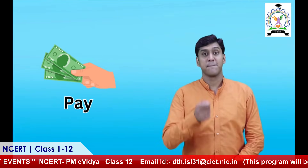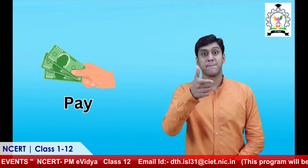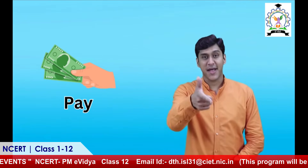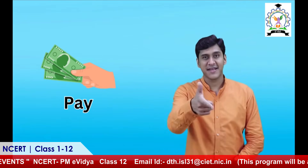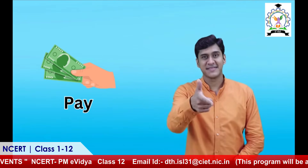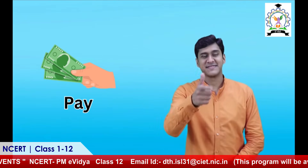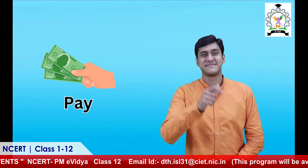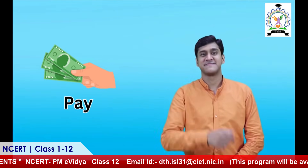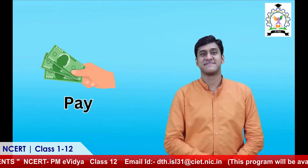भुगतान